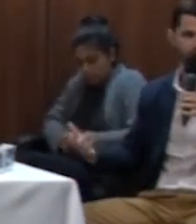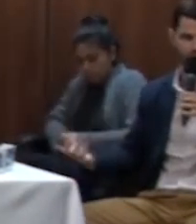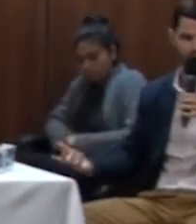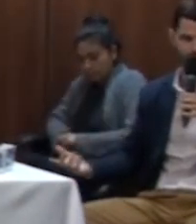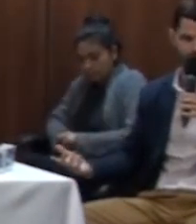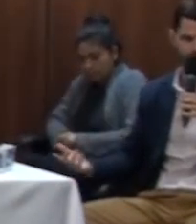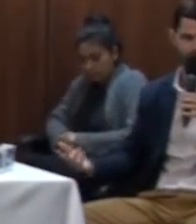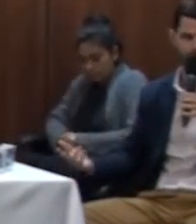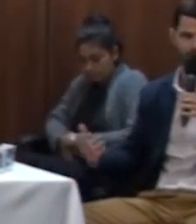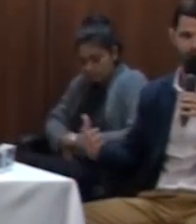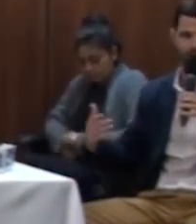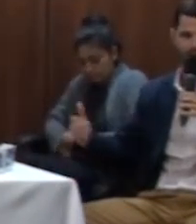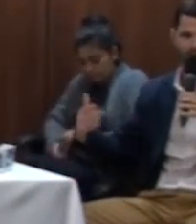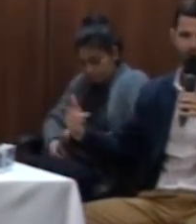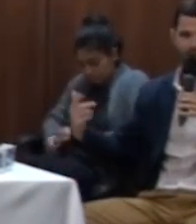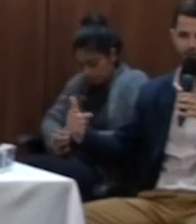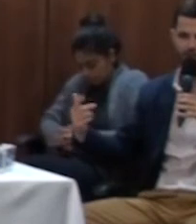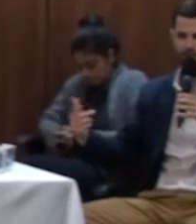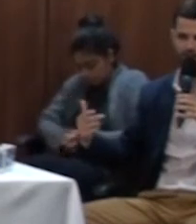não vai resolver o problema, né? Não vai ser